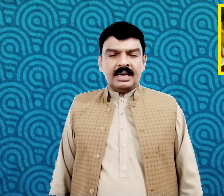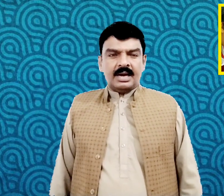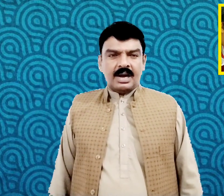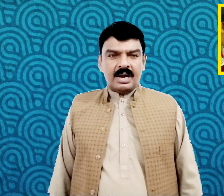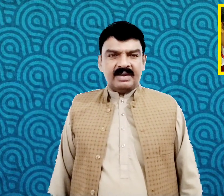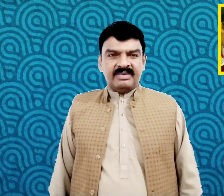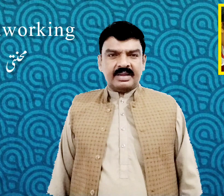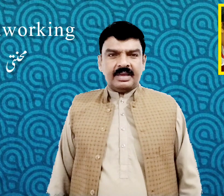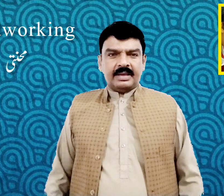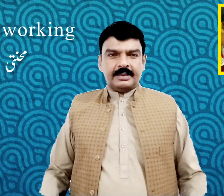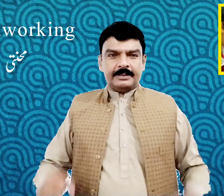हार्ड वर्किंग,